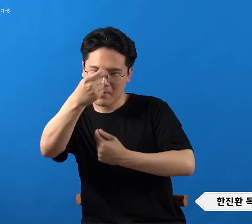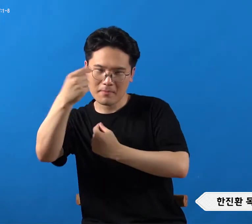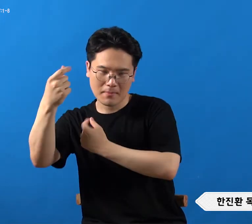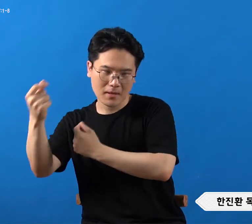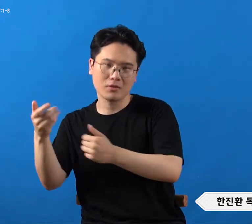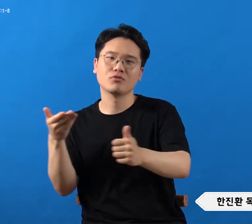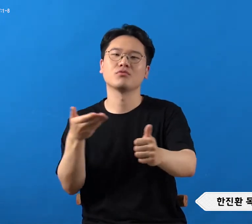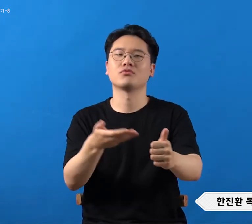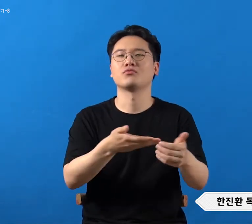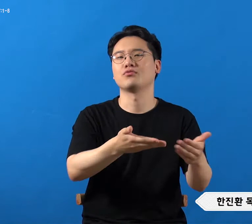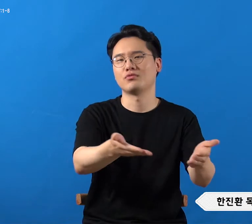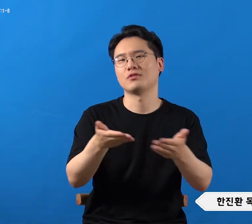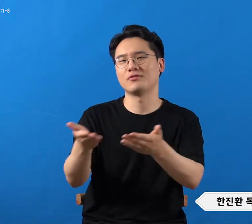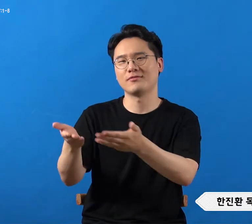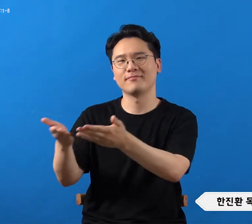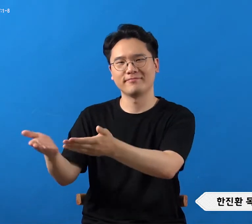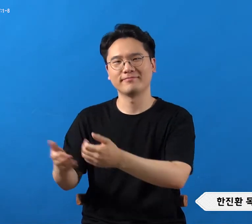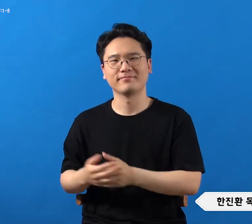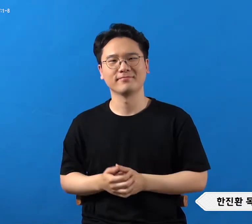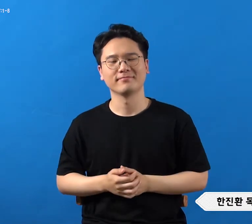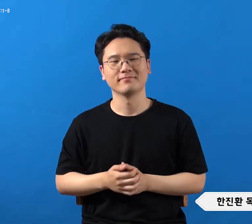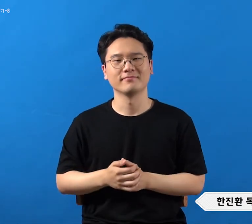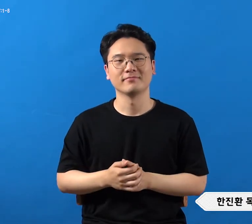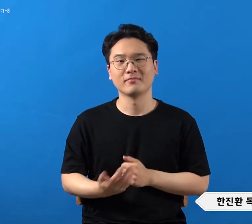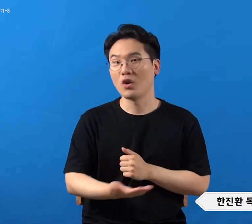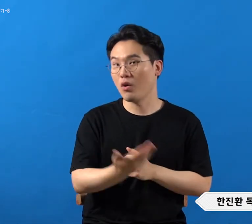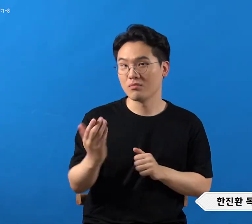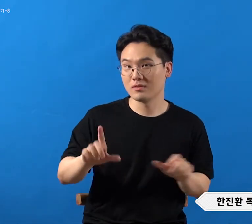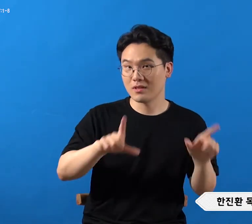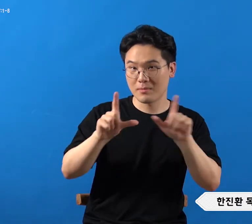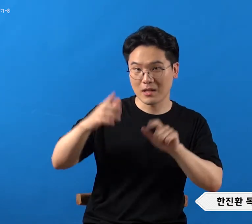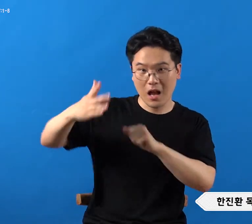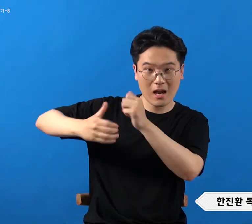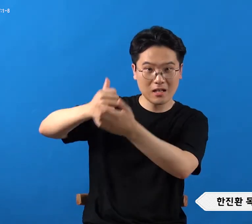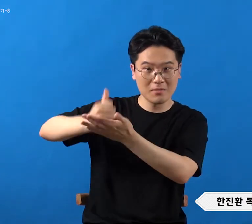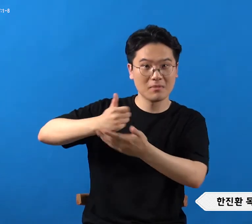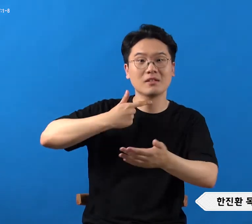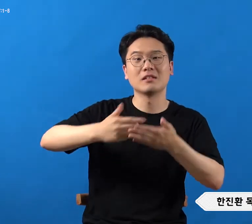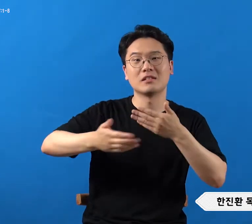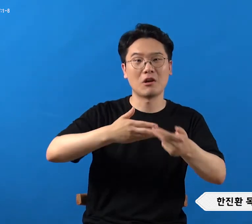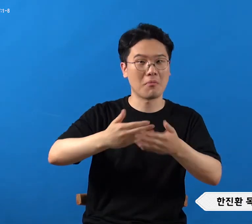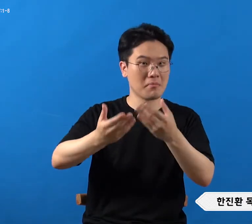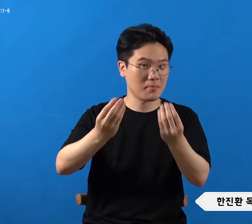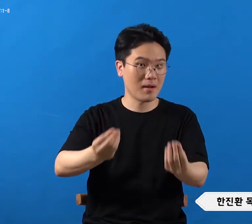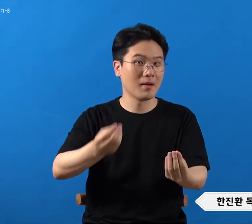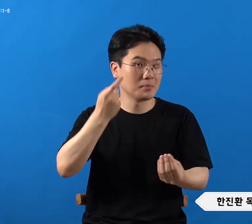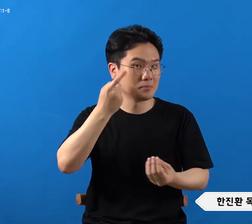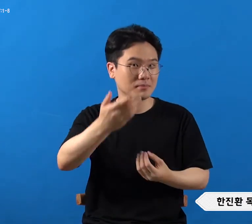하나님. 아마 여러분이 살아오면서 그런 하나님을 체험도 많이 하셨을 줄 압니다.